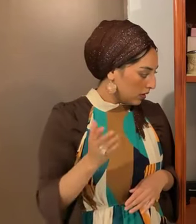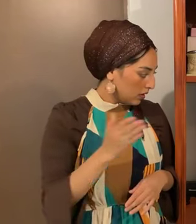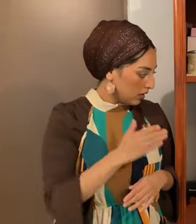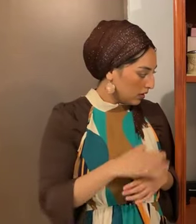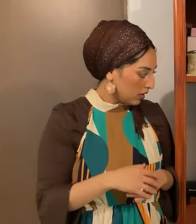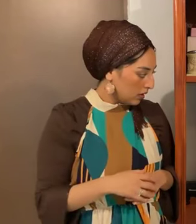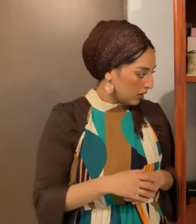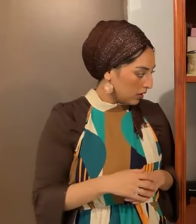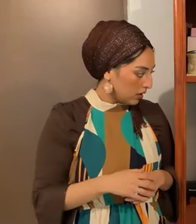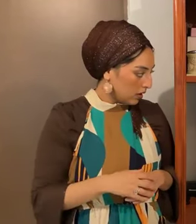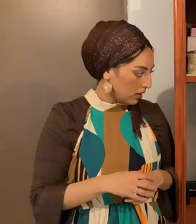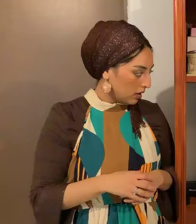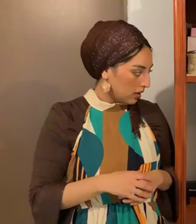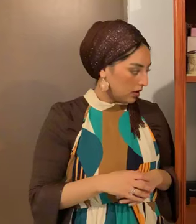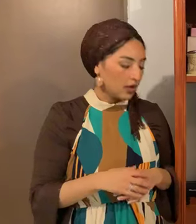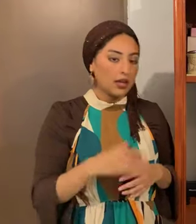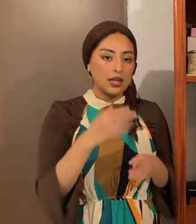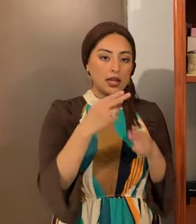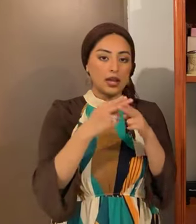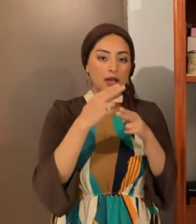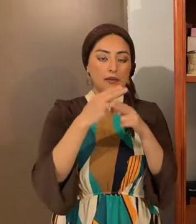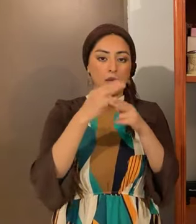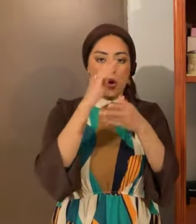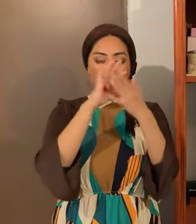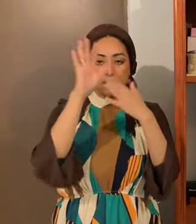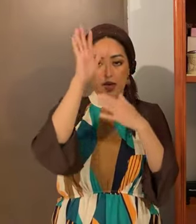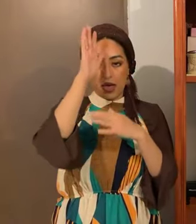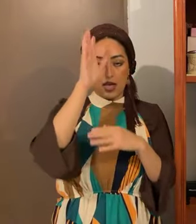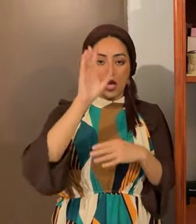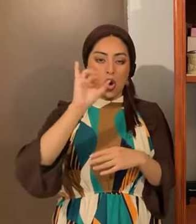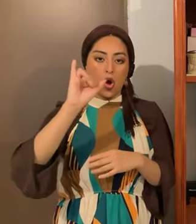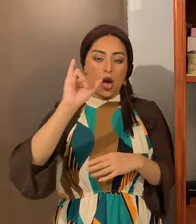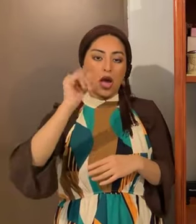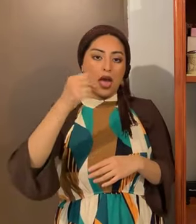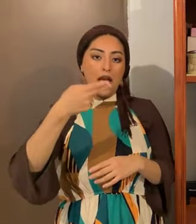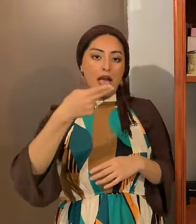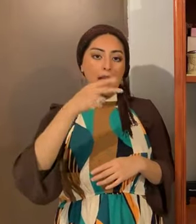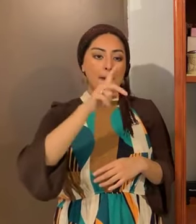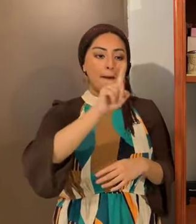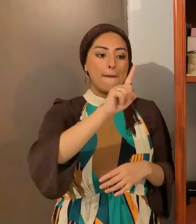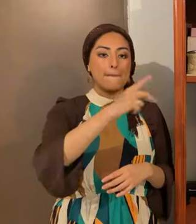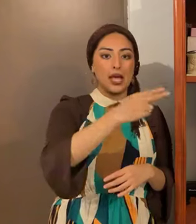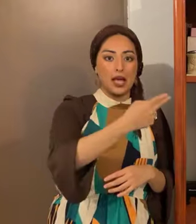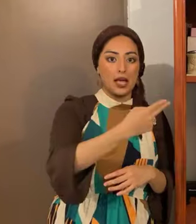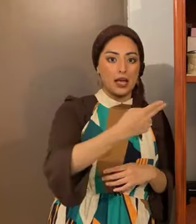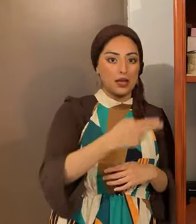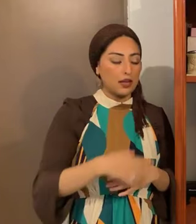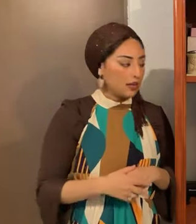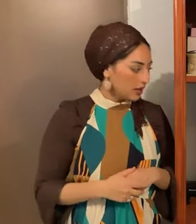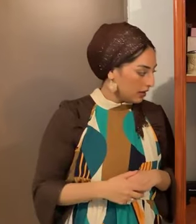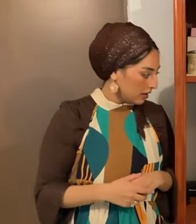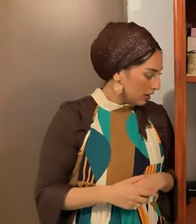Yod, Hei, Vav, Hei. Ahora escuchen